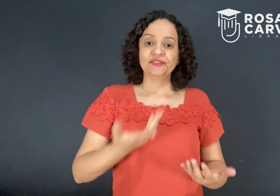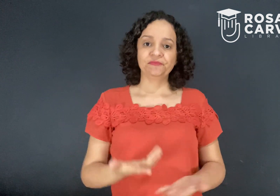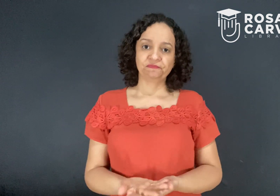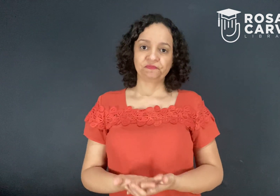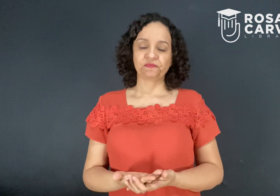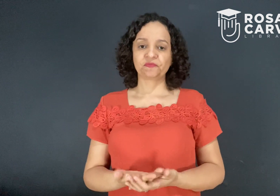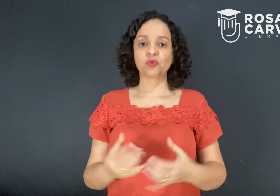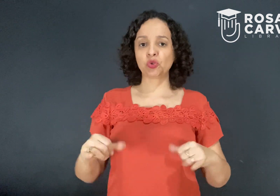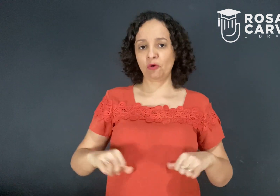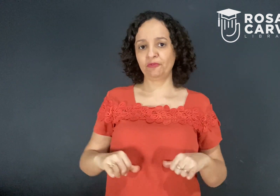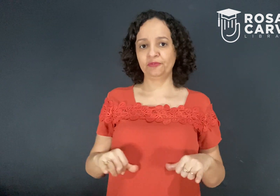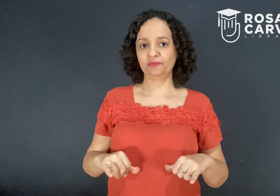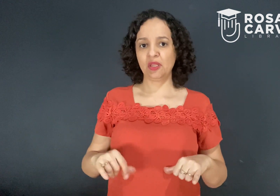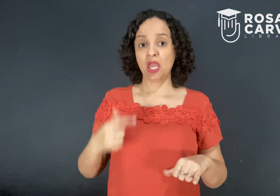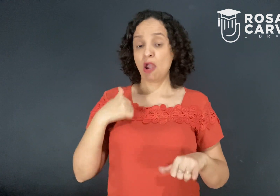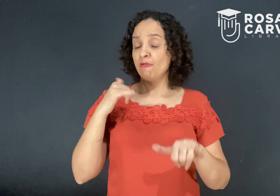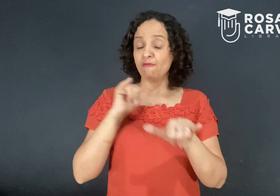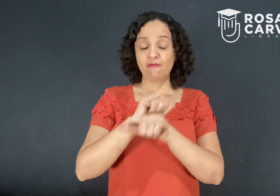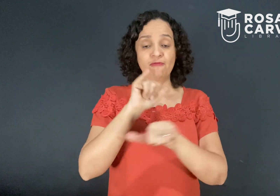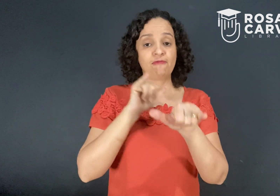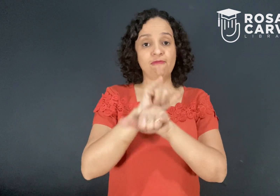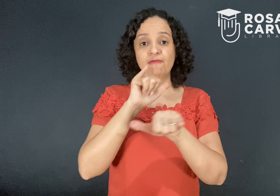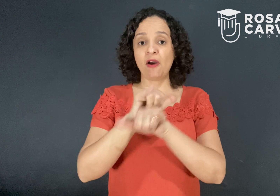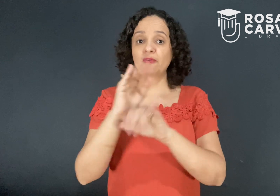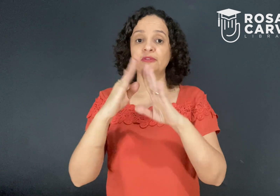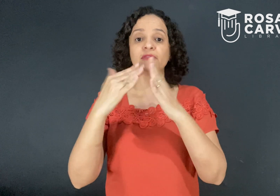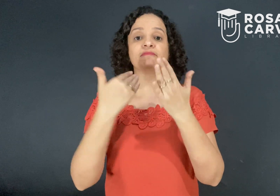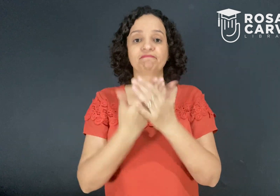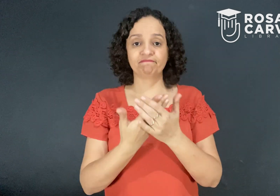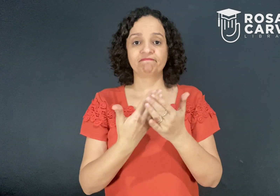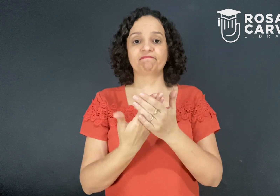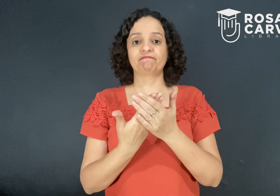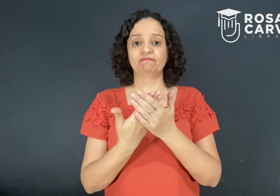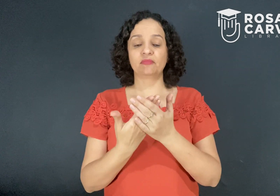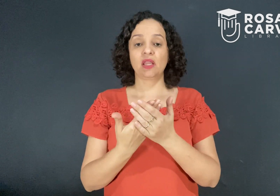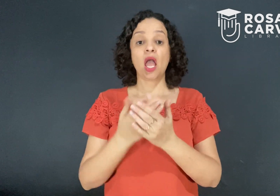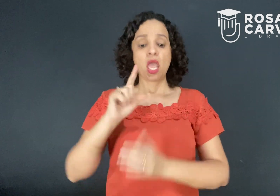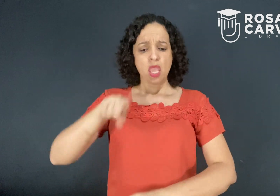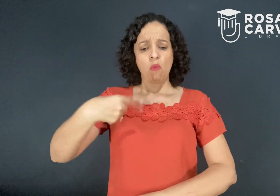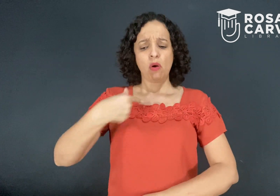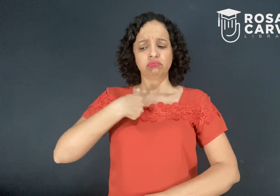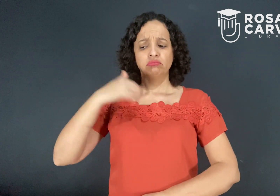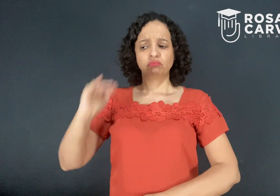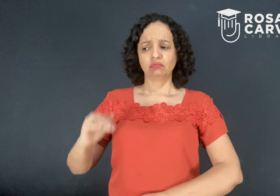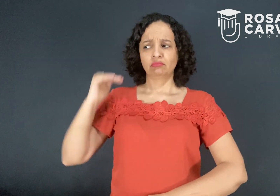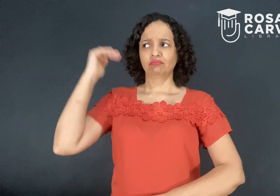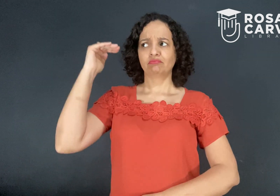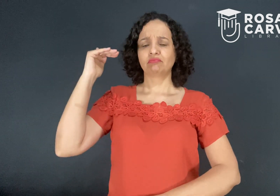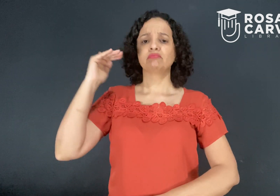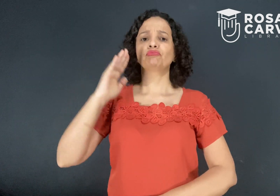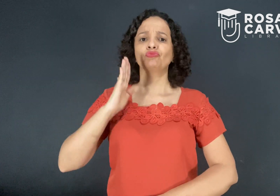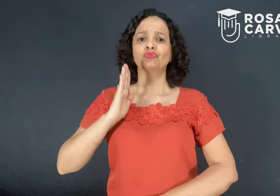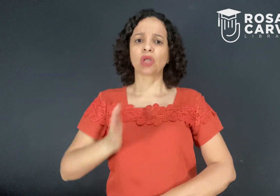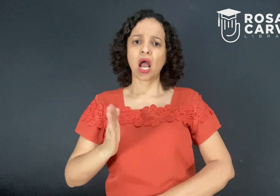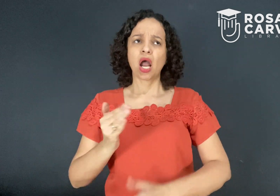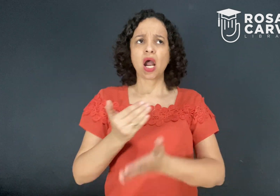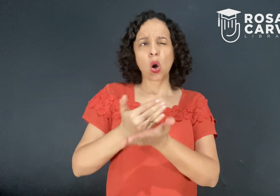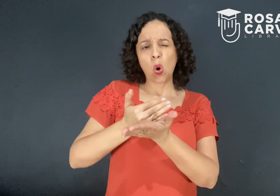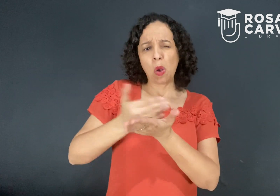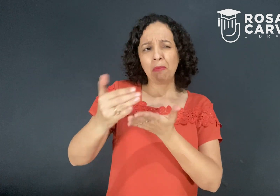ausentasse da escola. Mas quando eu, na fase adulta já, né, comecei a ter